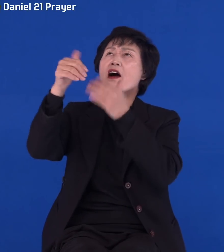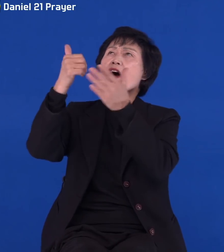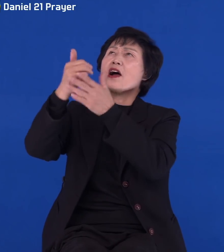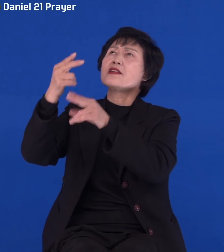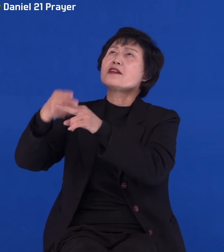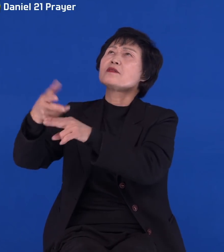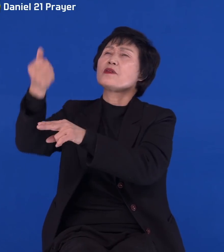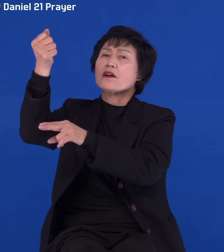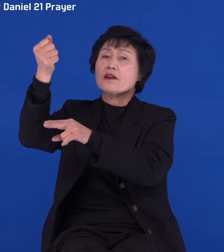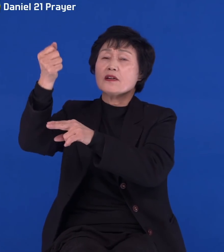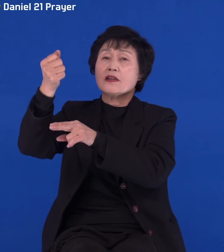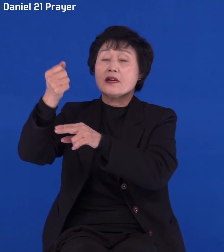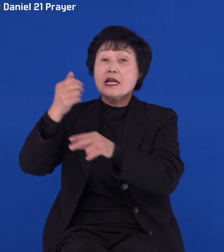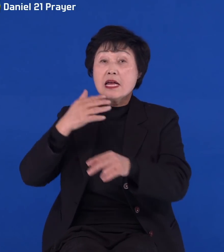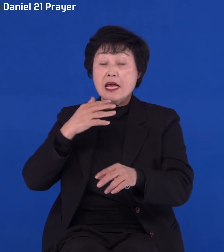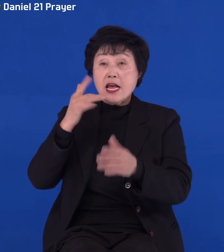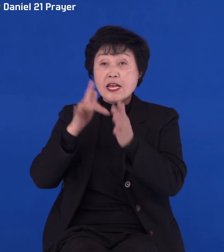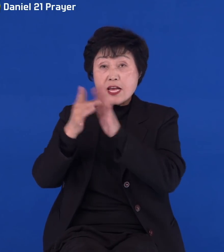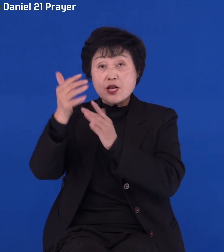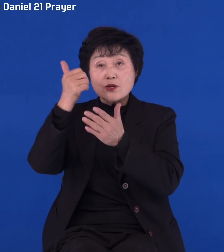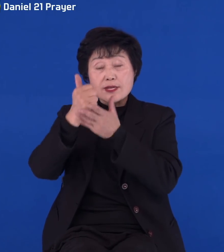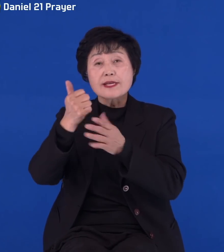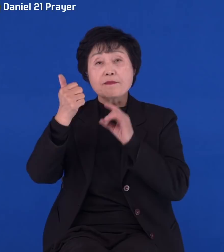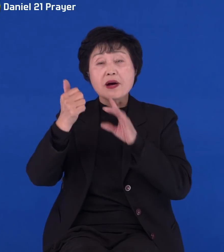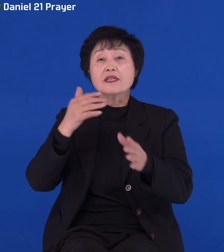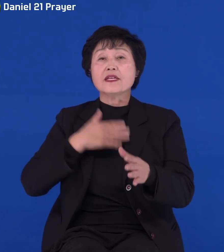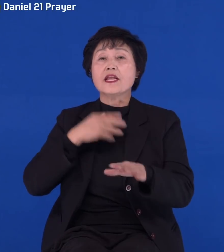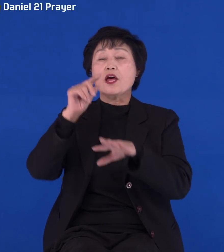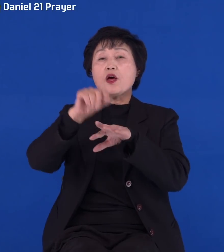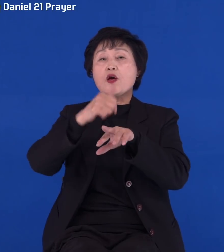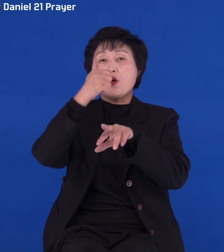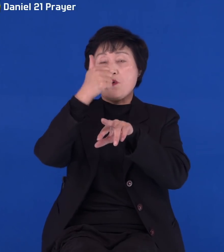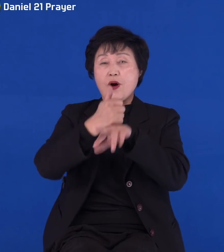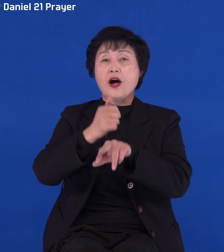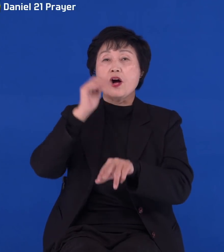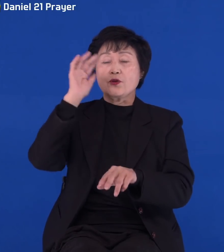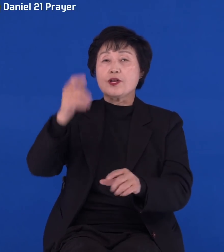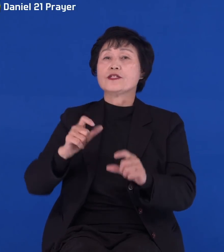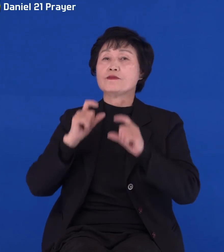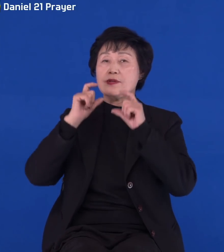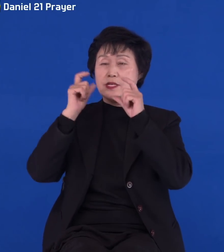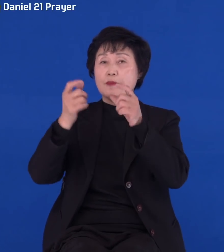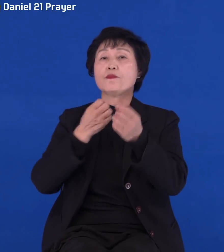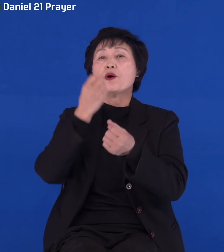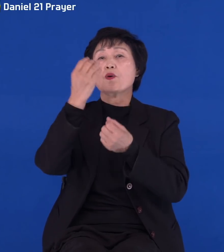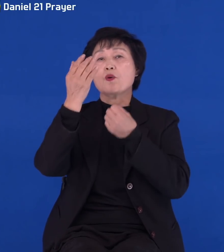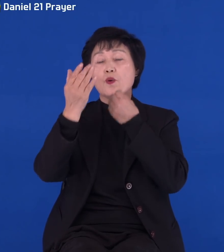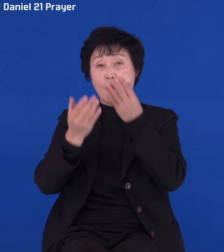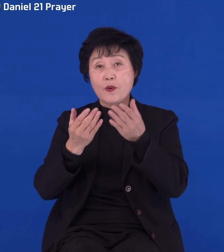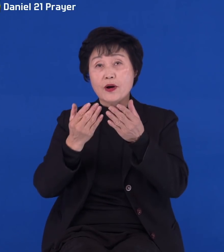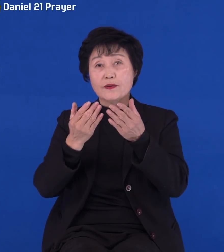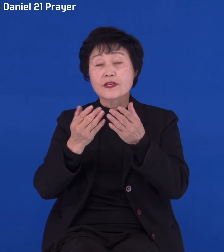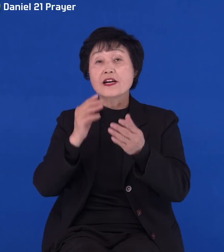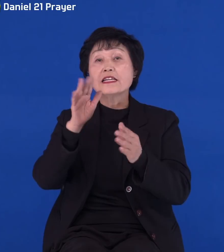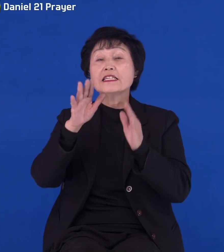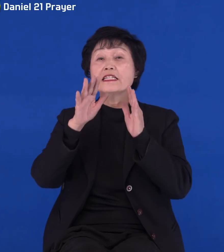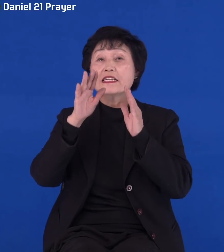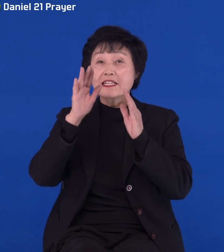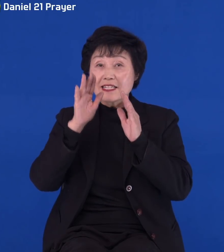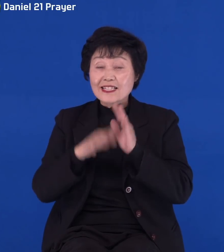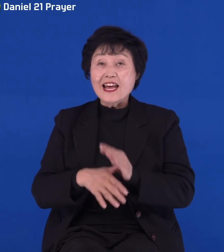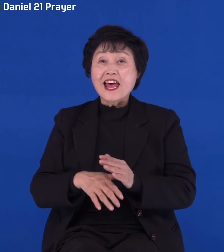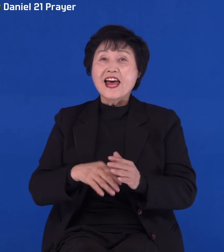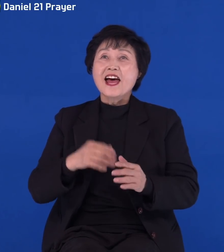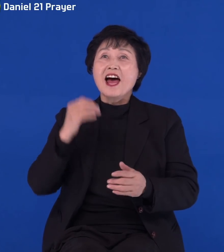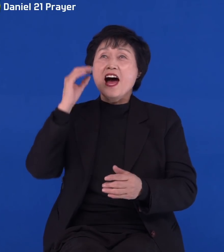예수님만이 나의 왕 되시고 주 되심을 선포하고 믿습니다라고 고백하게 됐어요. 그러자 하늘로부터 뜨거운 성령이 임하더니 말할